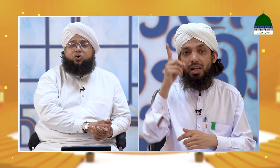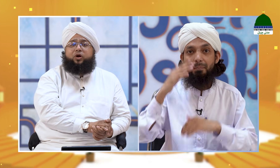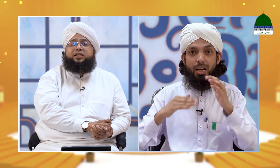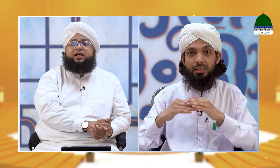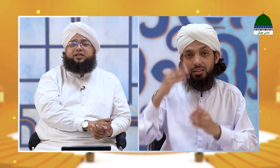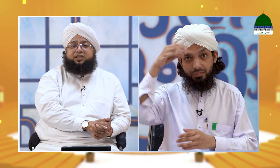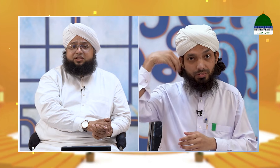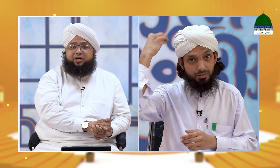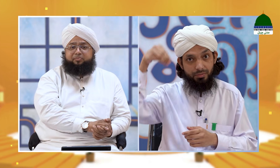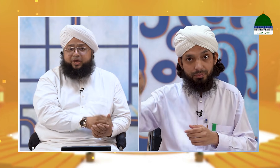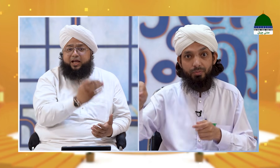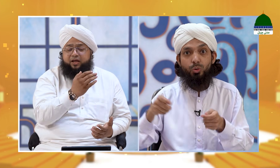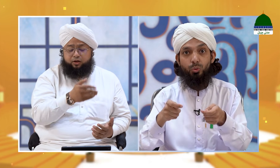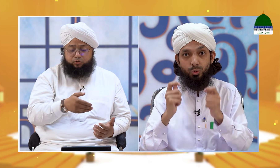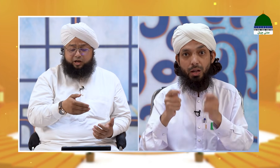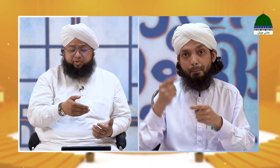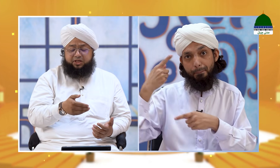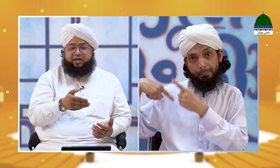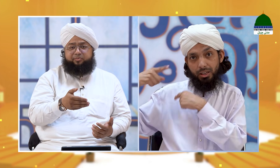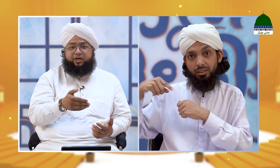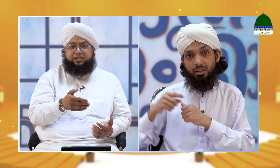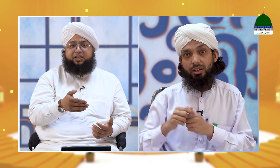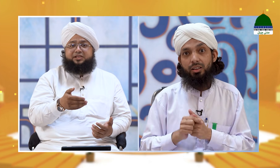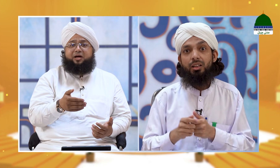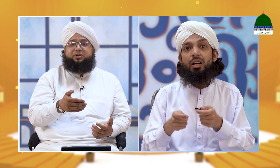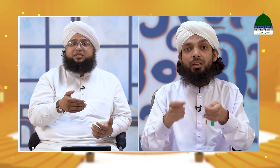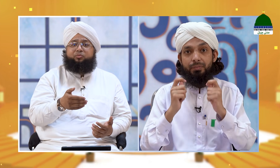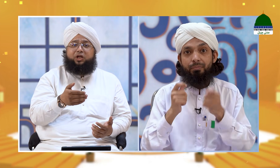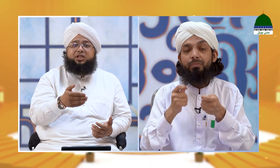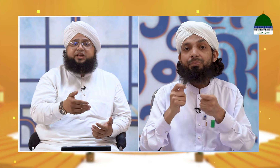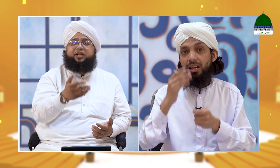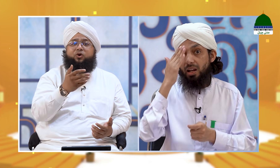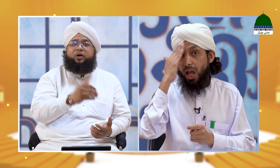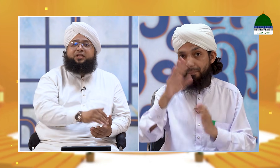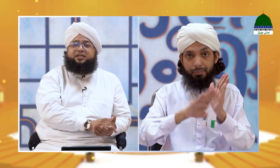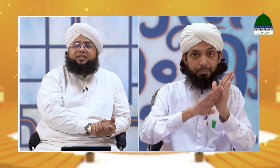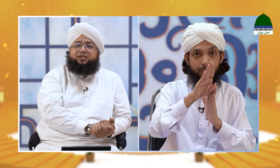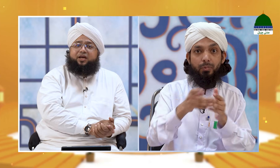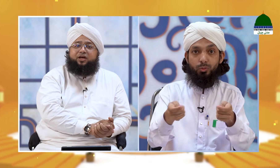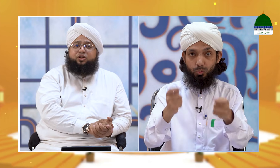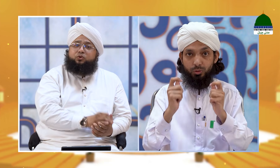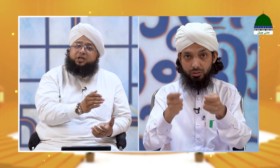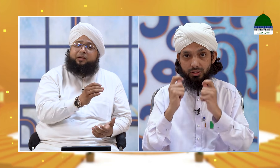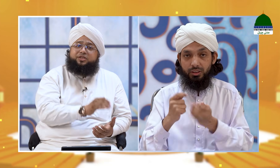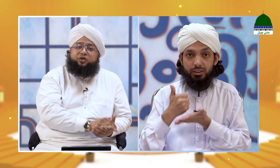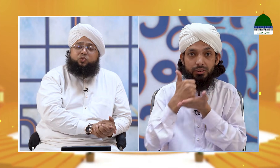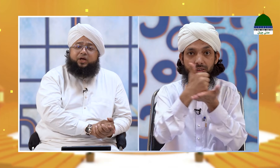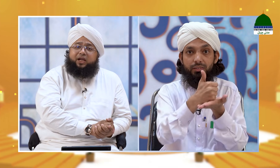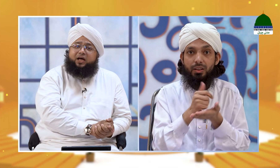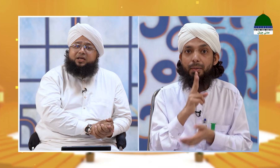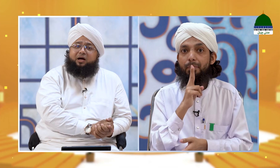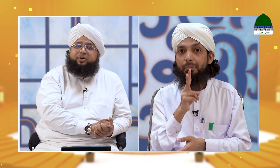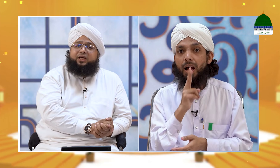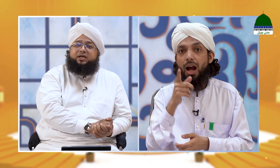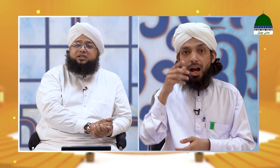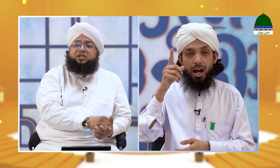میں گھوڑے دیے جاتے تھے، پہلے جو اللہ پاک کی راہ میں دین اسلام کی سربلندی کے لیے گھوڑے دیے جاتے تھے، تو اس کا یہاں پر ذکر ہوا کہ